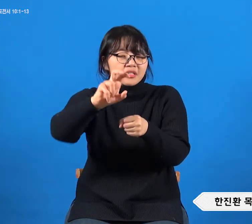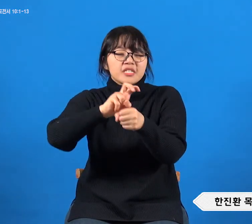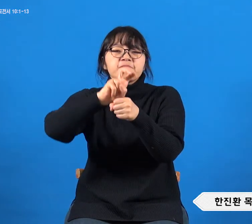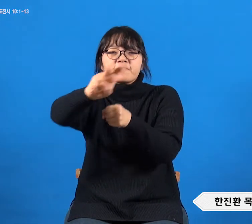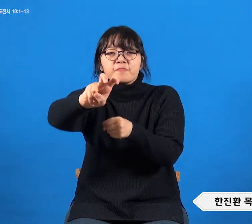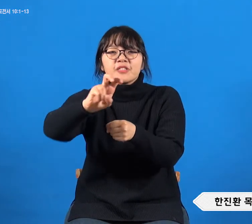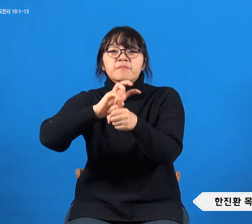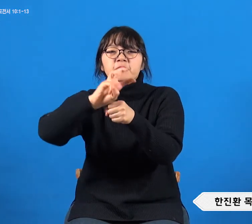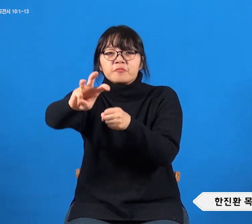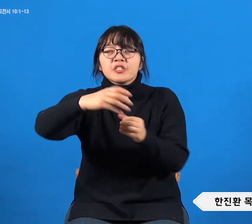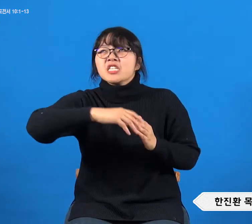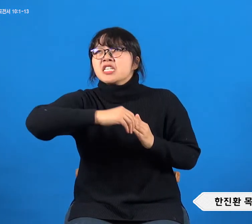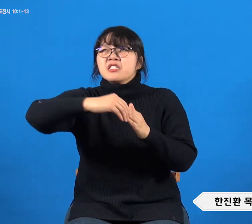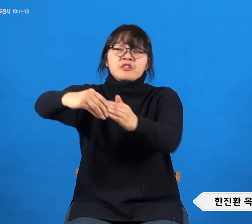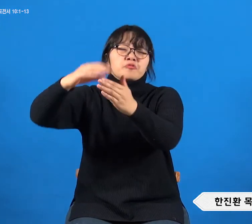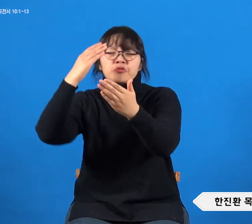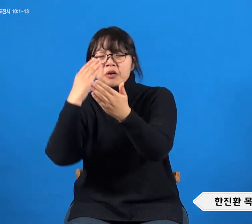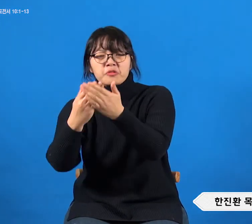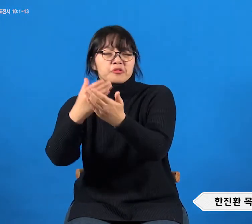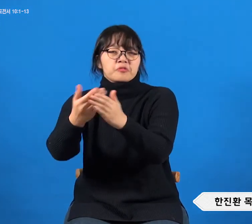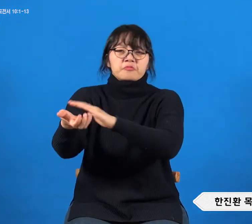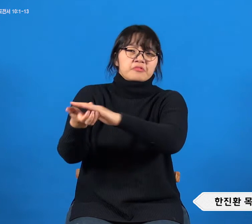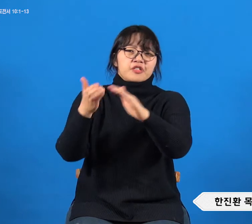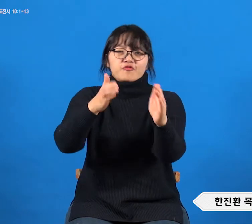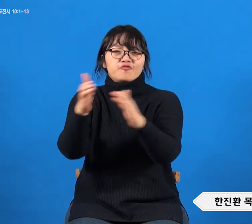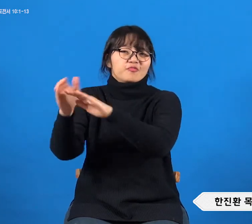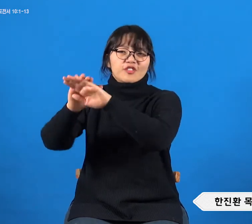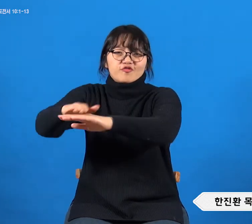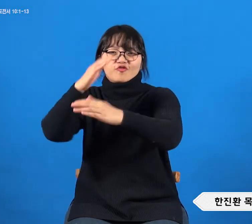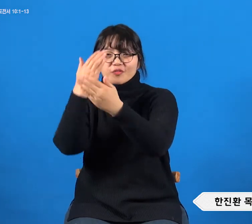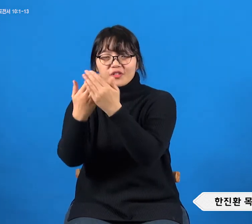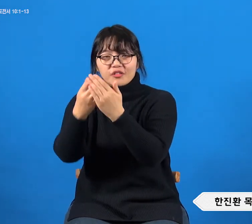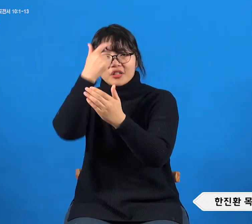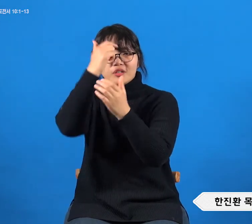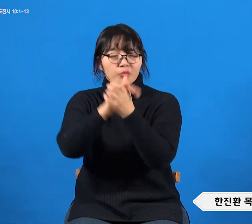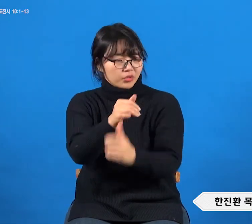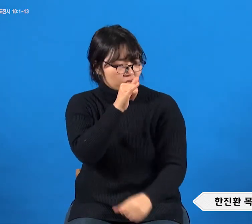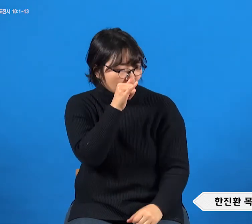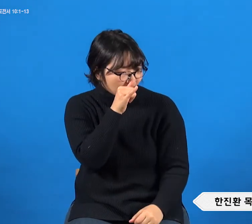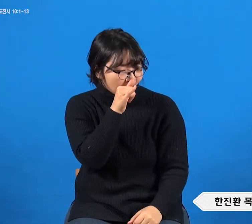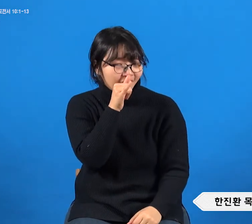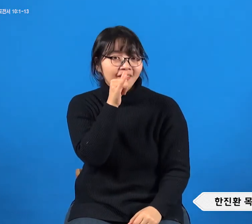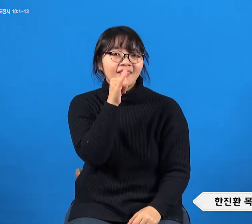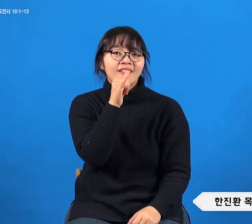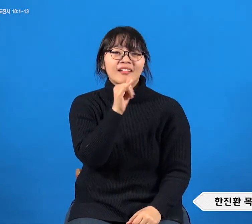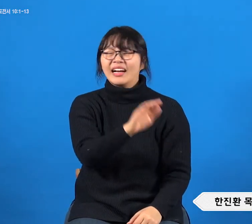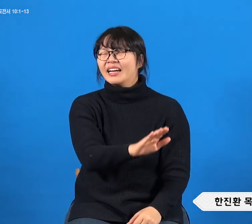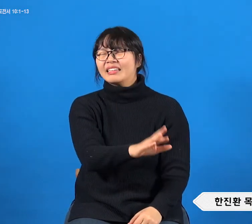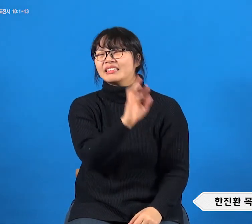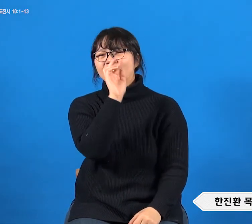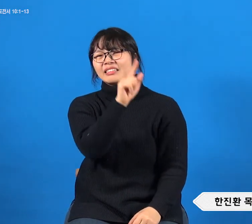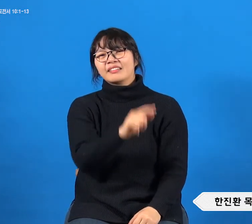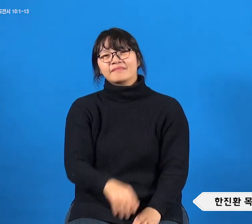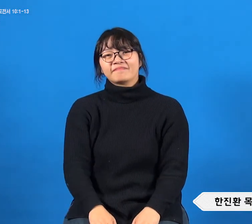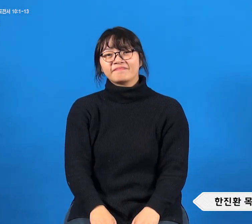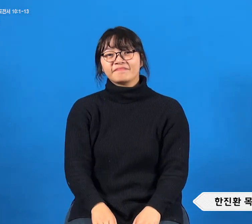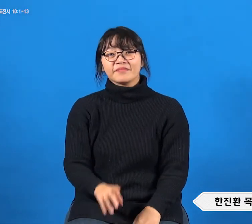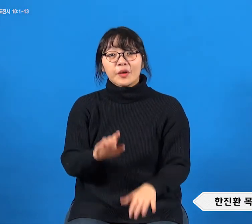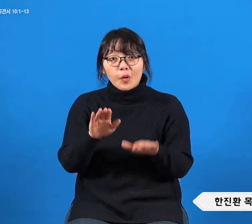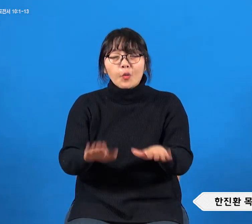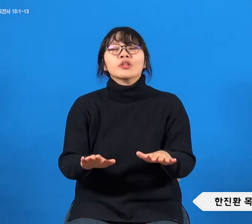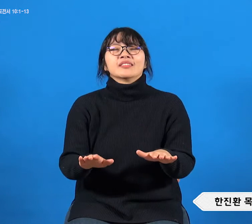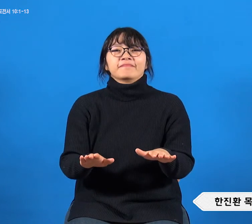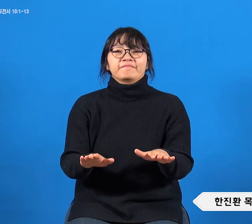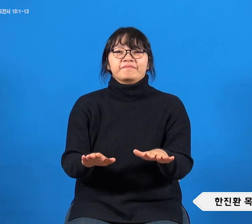하나님 내 삶을 인도해 주소서, 예비해 주소서, 뭐 그렇게 기도합니다. 그게 아니고 오늘